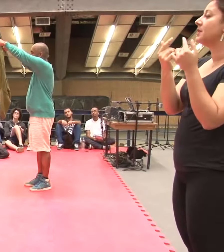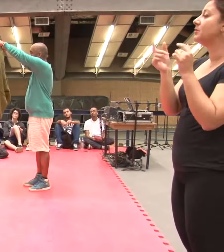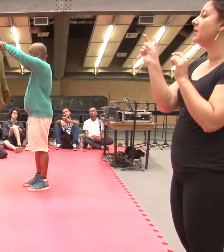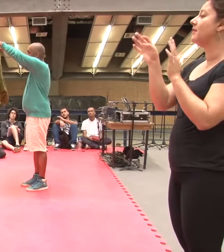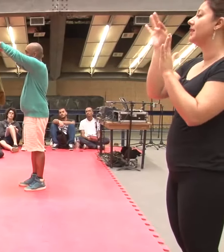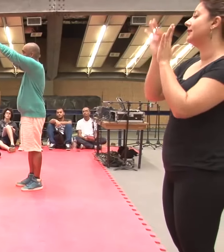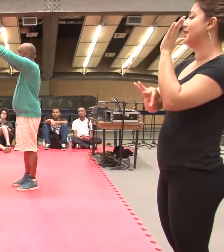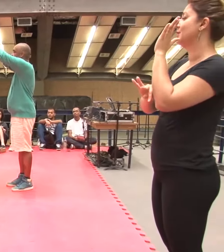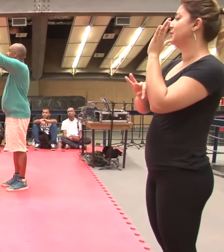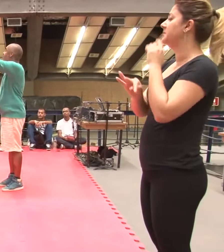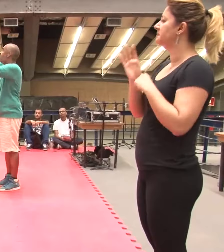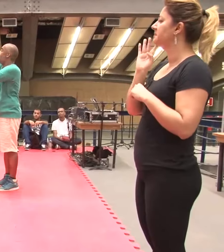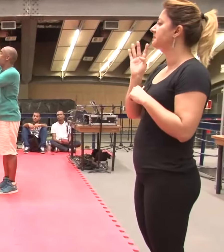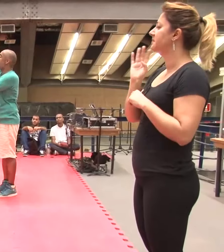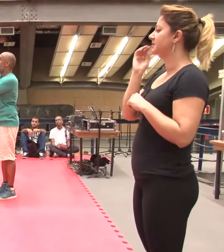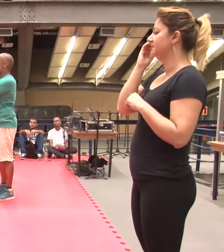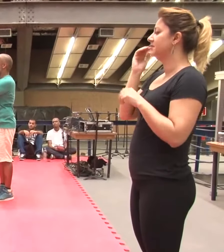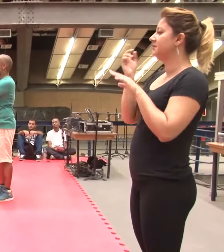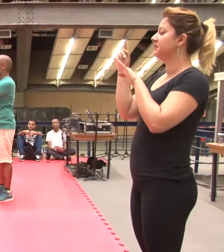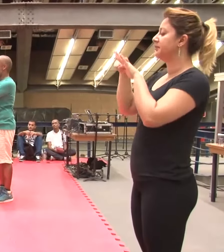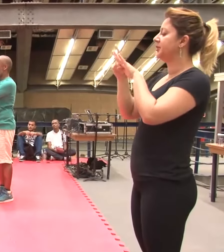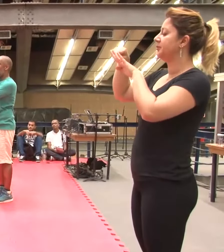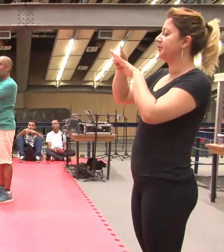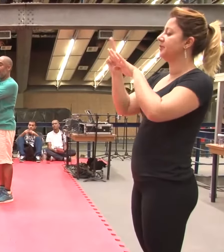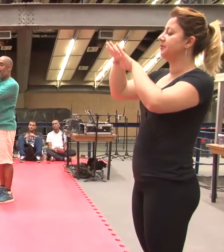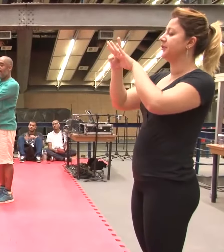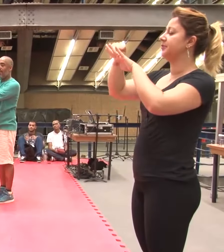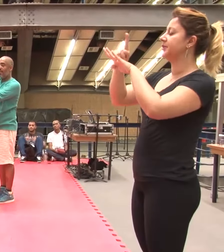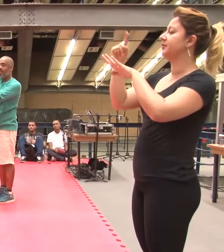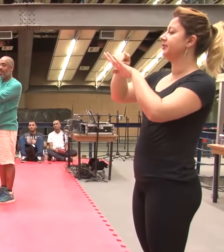esse emaranhado aqui que vão fazendo nozinhos, né?